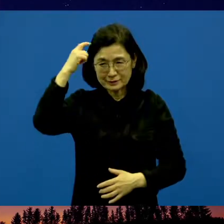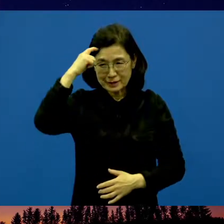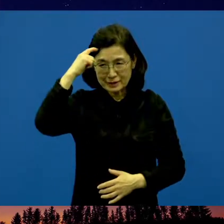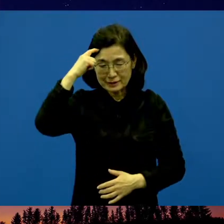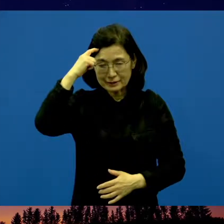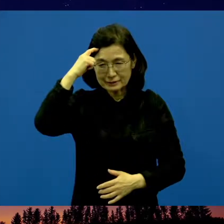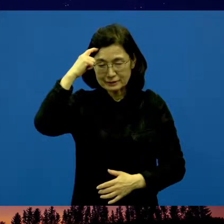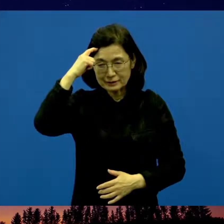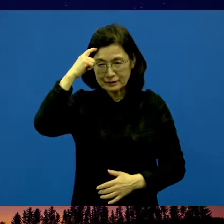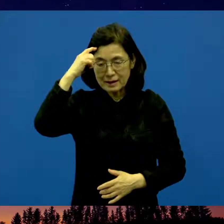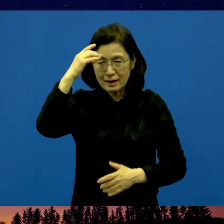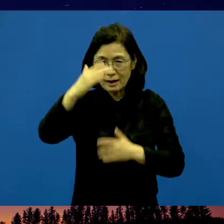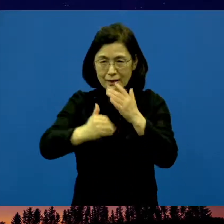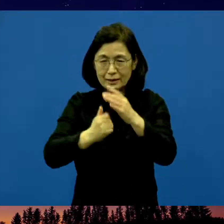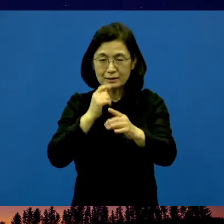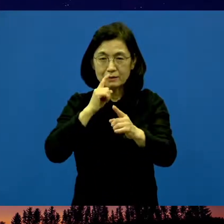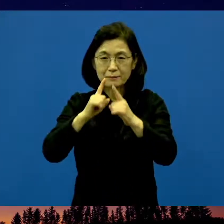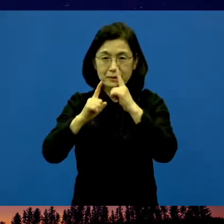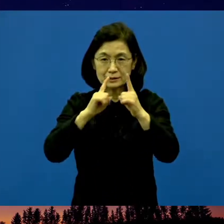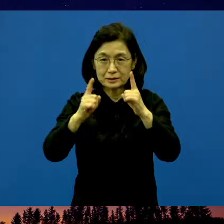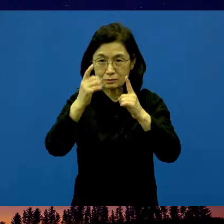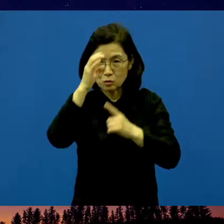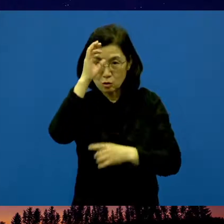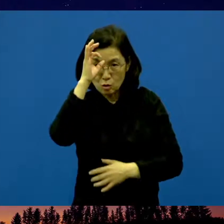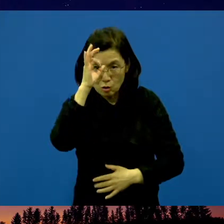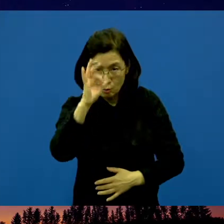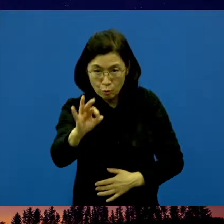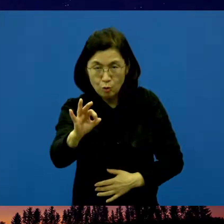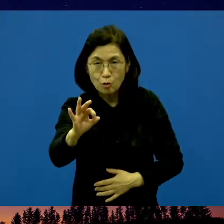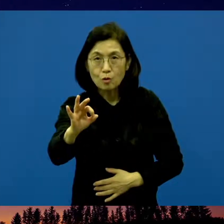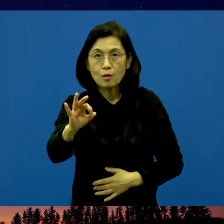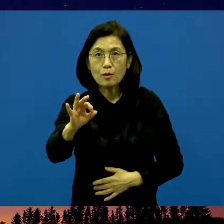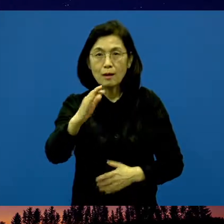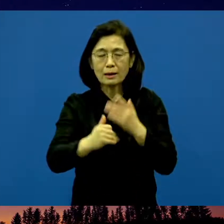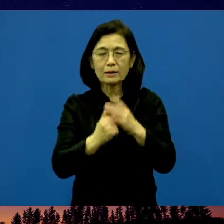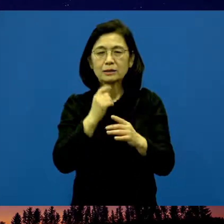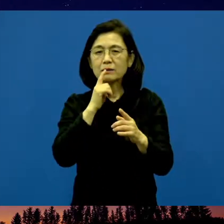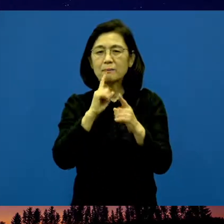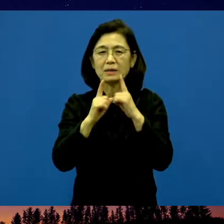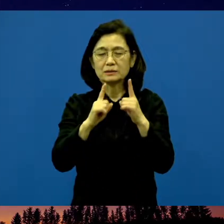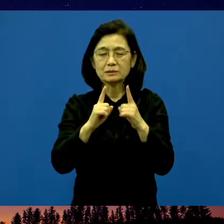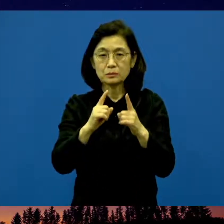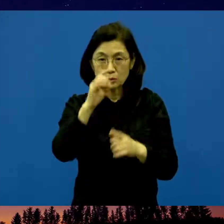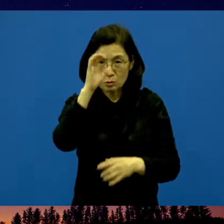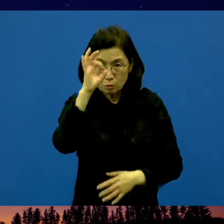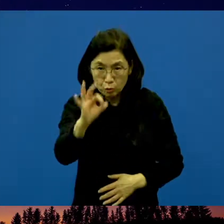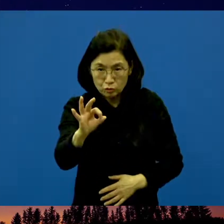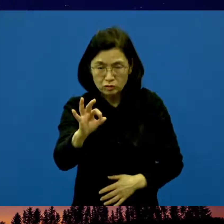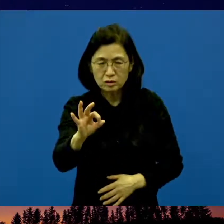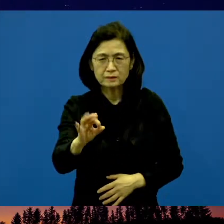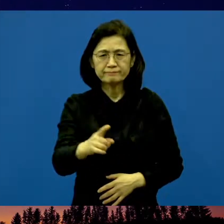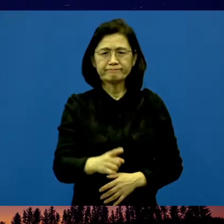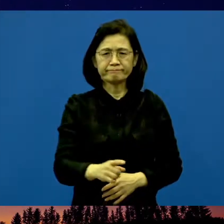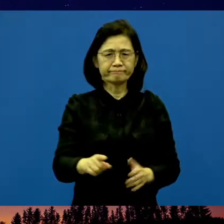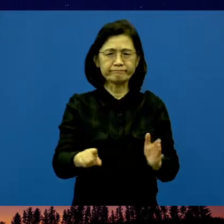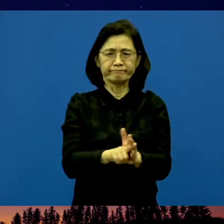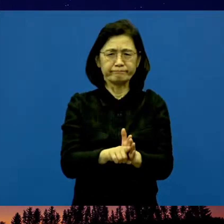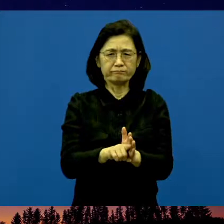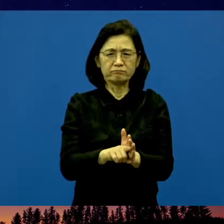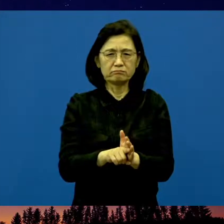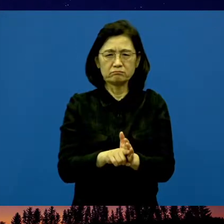때 여러분 그게 어떤 형태로 나타나? 거부감이 일어나는 거예요. 말씀을 듣는데 안 받아들여지고 거부감이 일어나는 거예요.